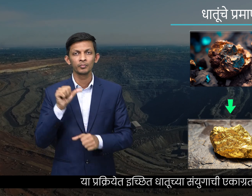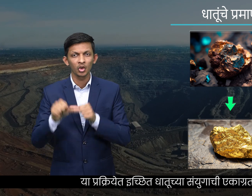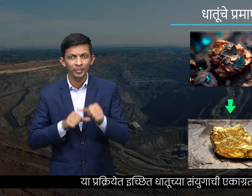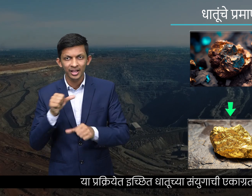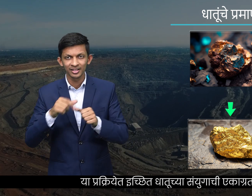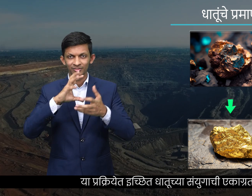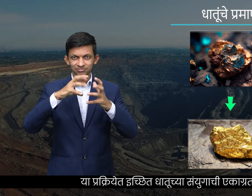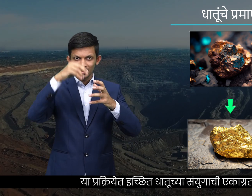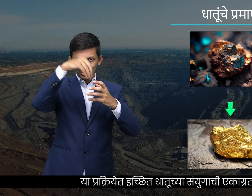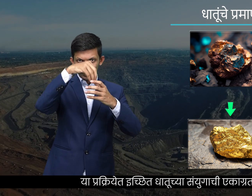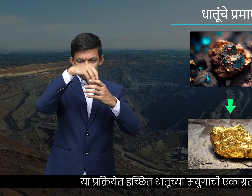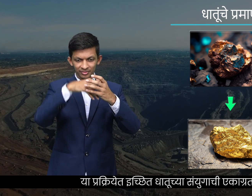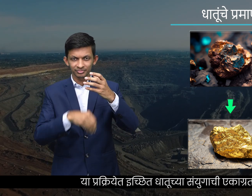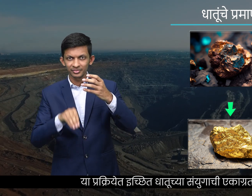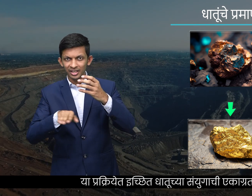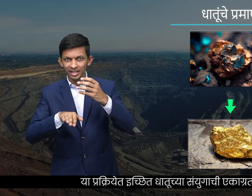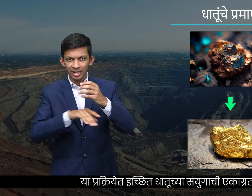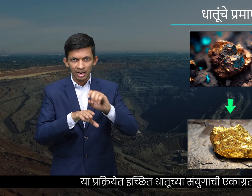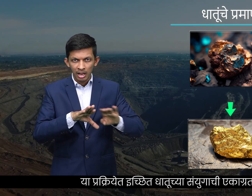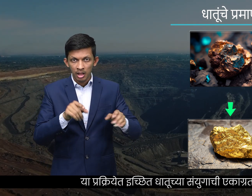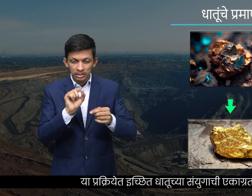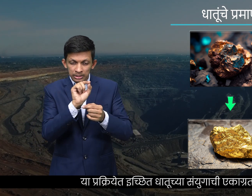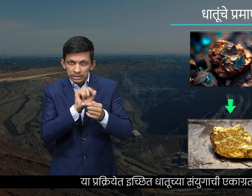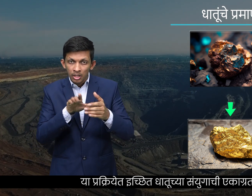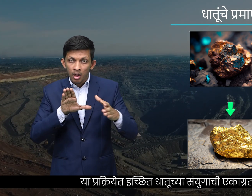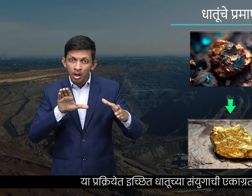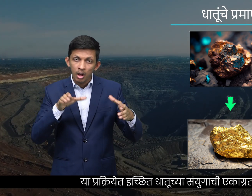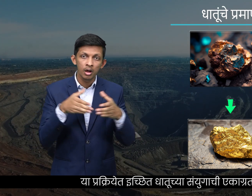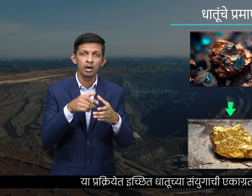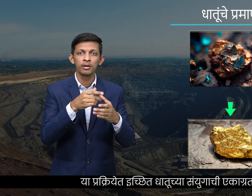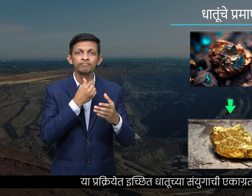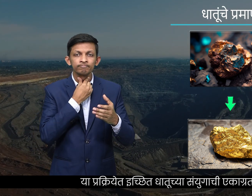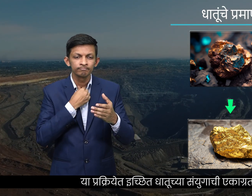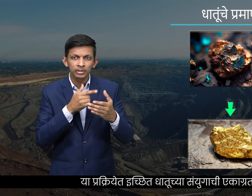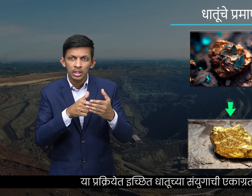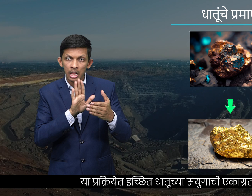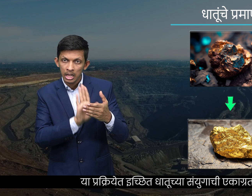या प्रक्रियेत इच्छित धातूच्या संयोगाची एकाग्रता वाढते.